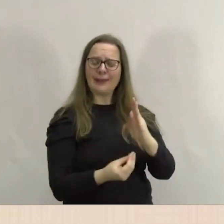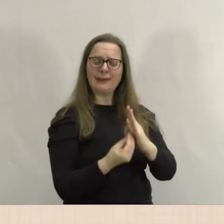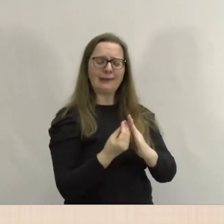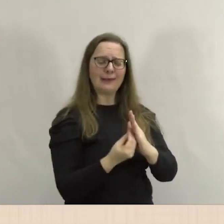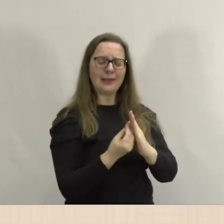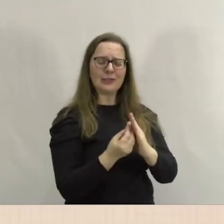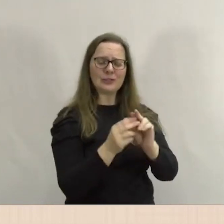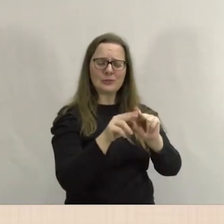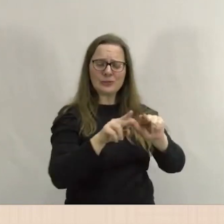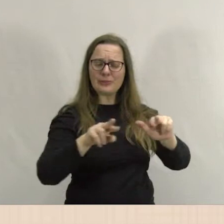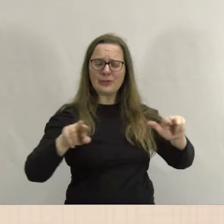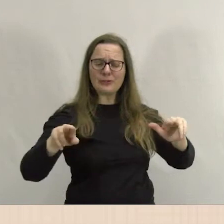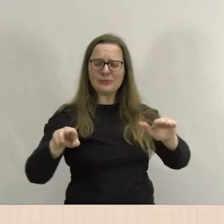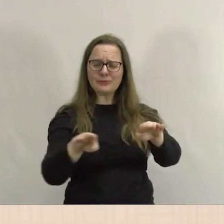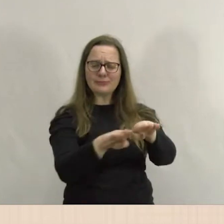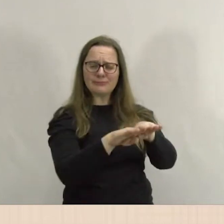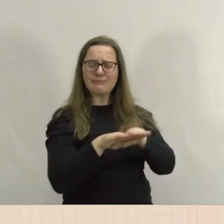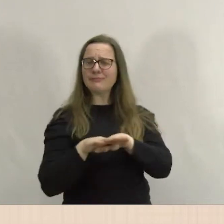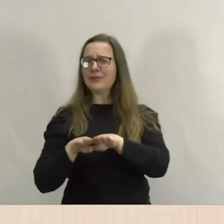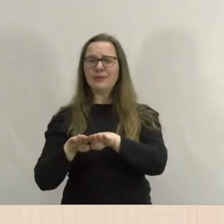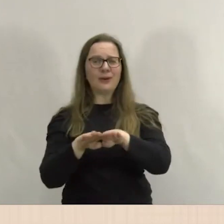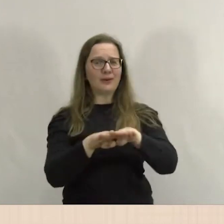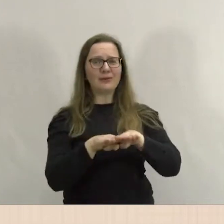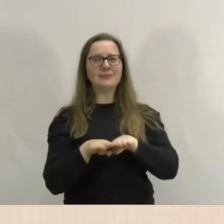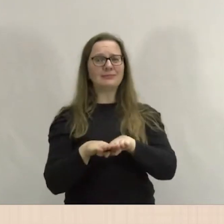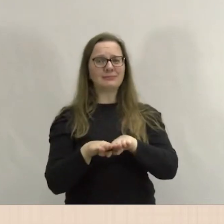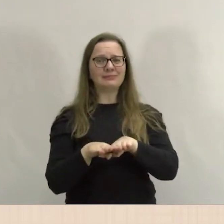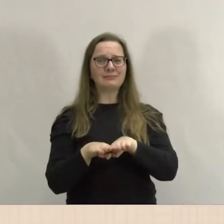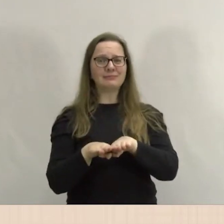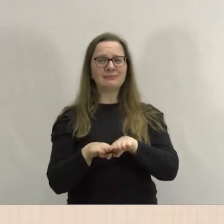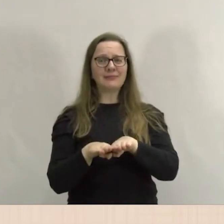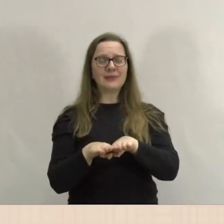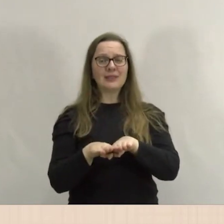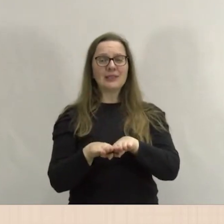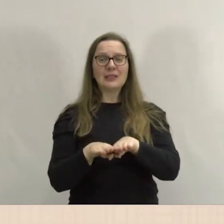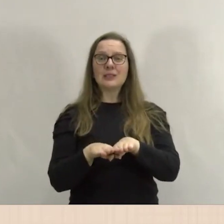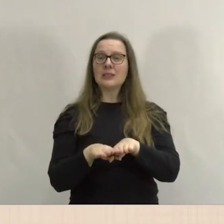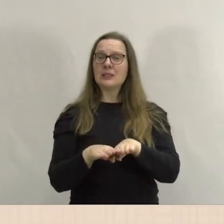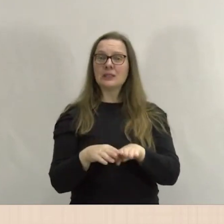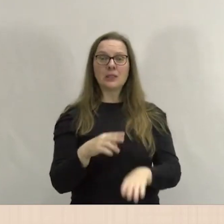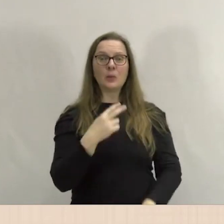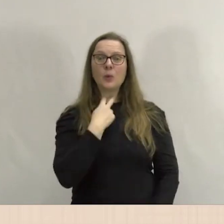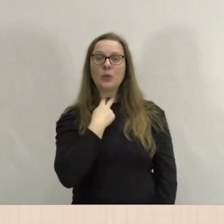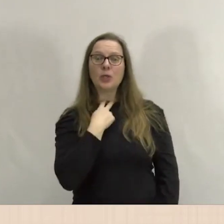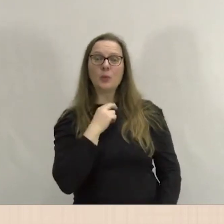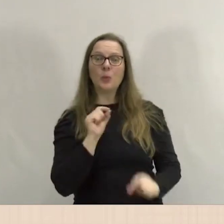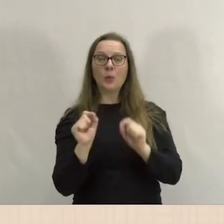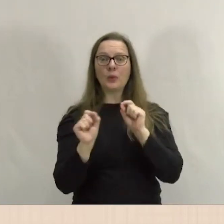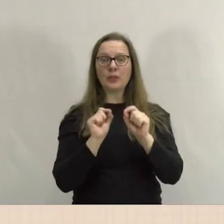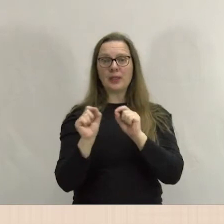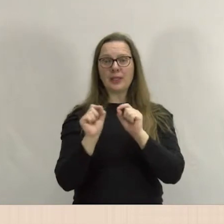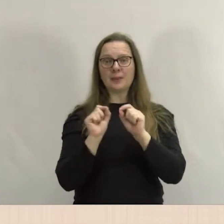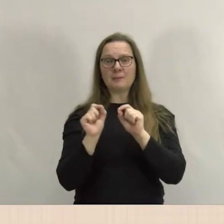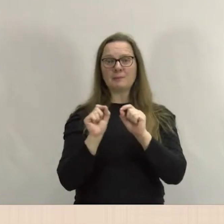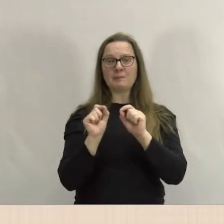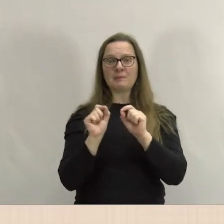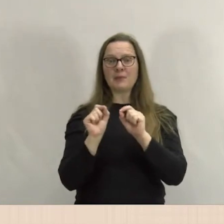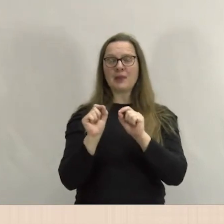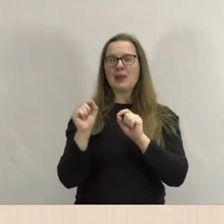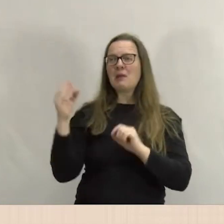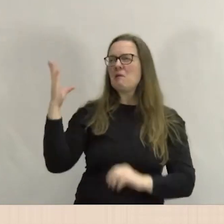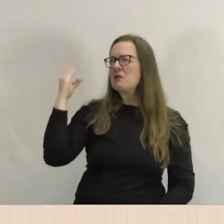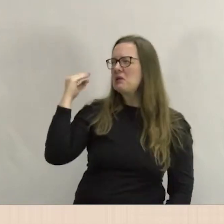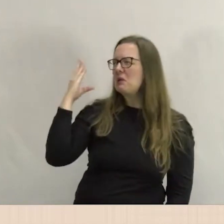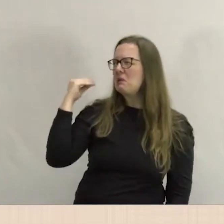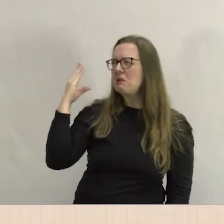Não podemos ser apenas a Maria que vai com as outras. Os irmãos estão aqui, amém, aleluia, eu